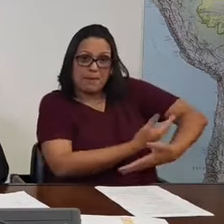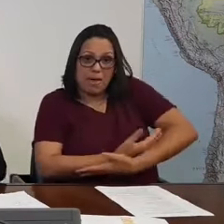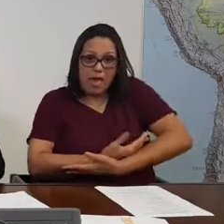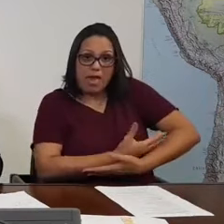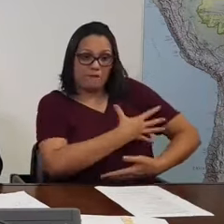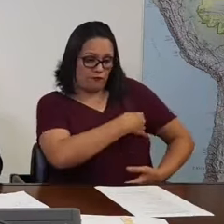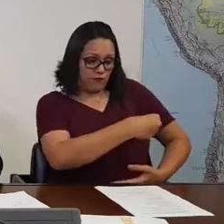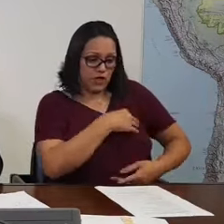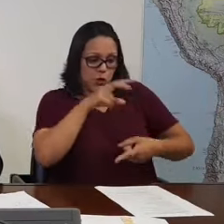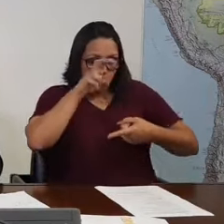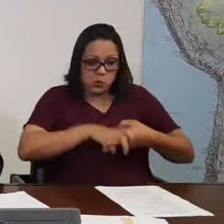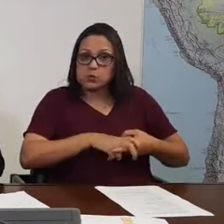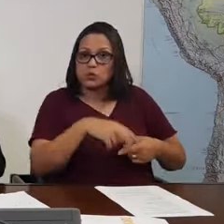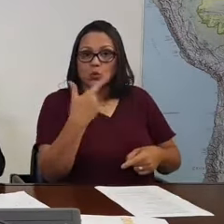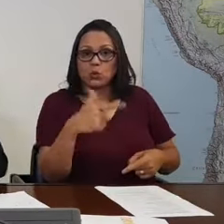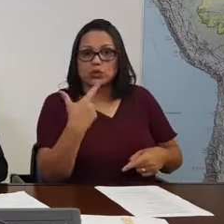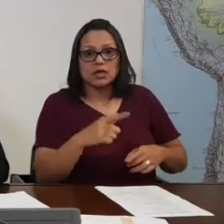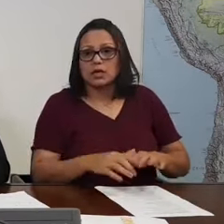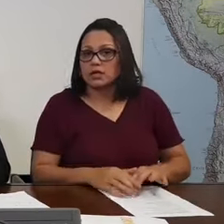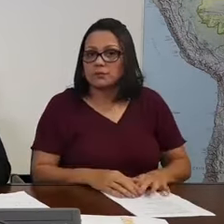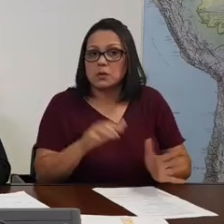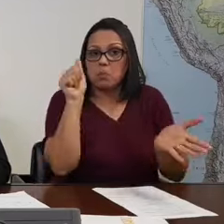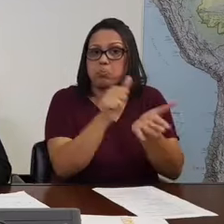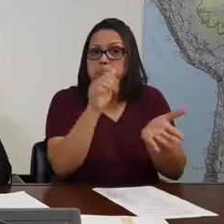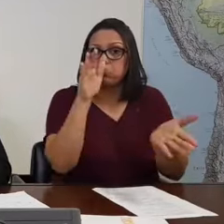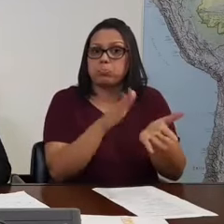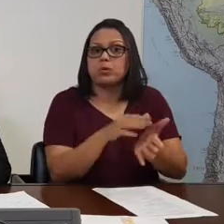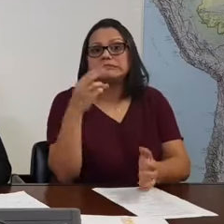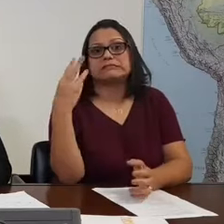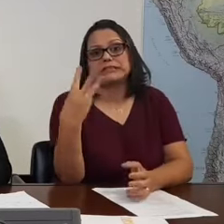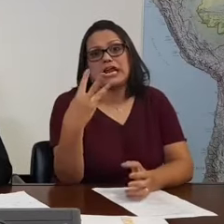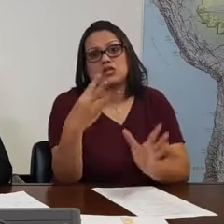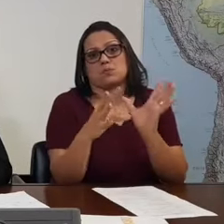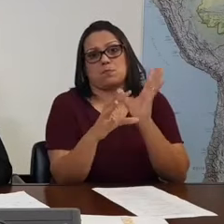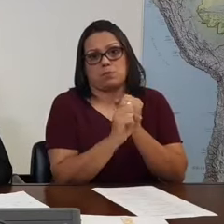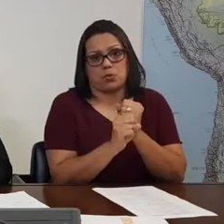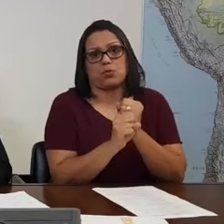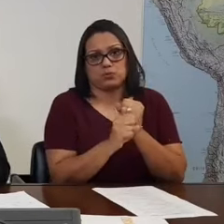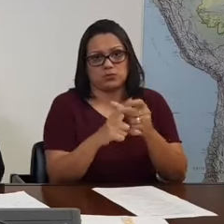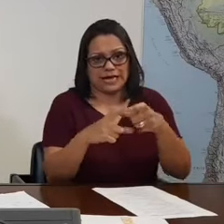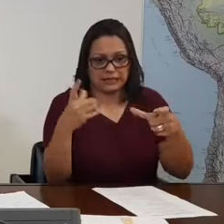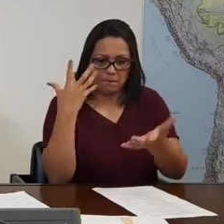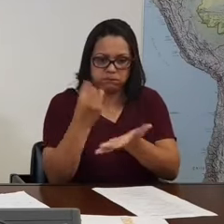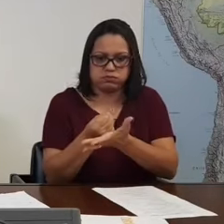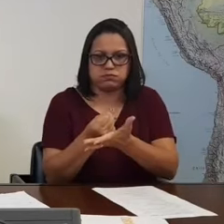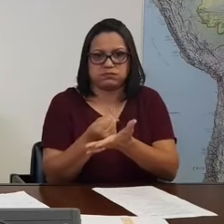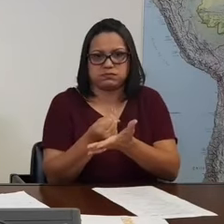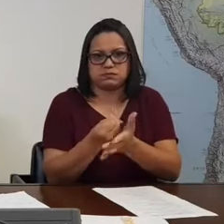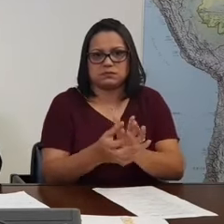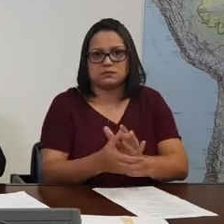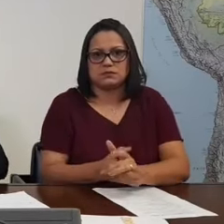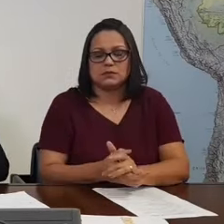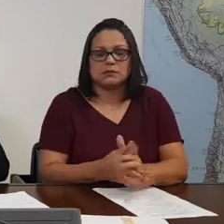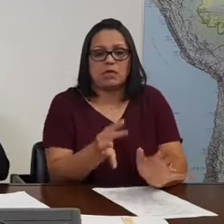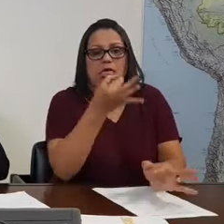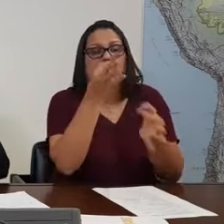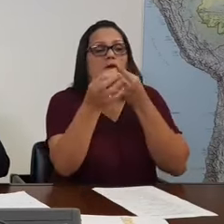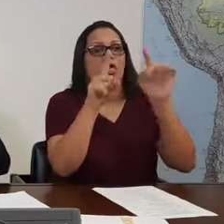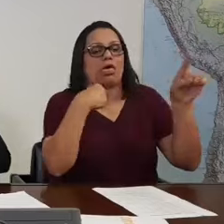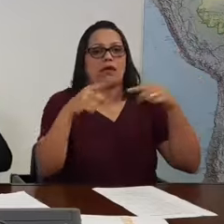né? Ele sofre uma penalidade de 3 pontos na carteira. E estão me